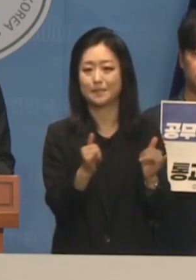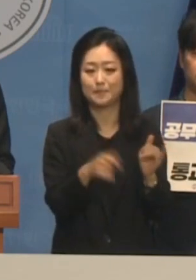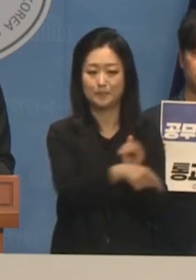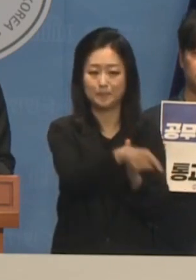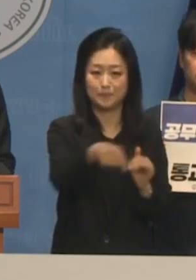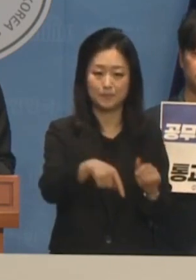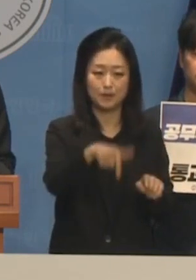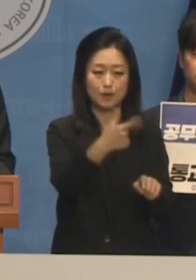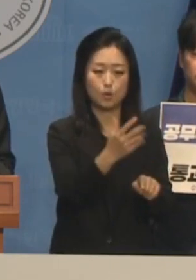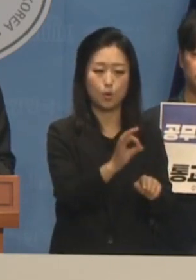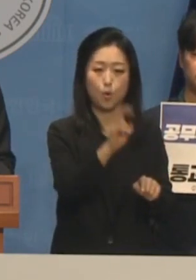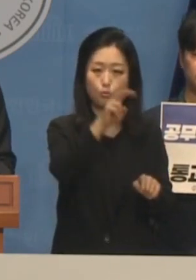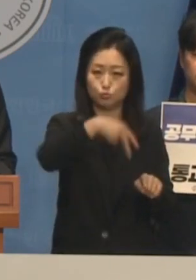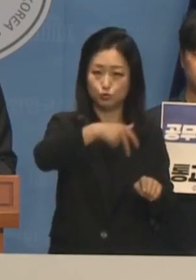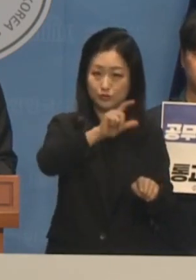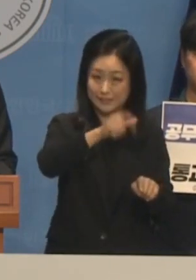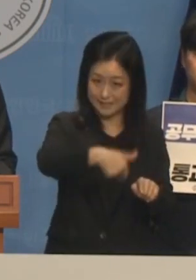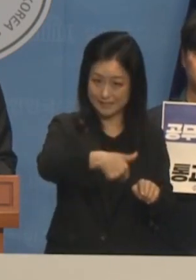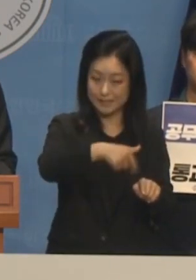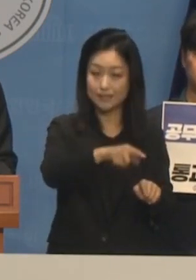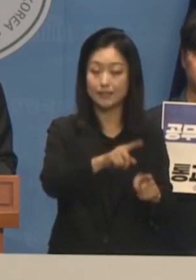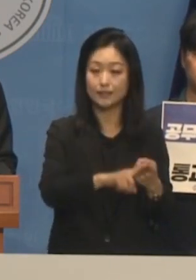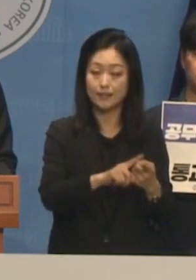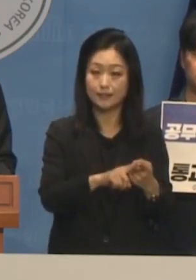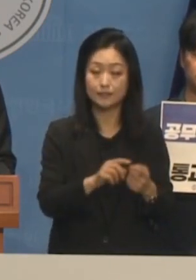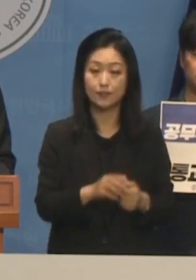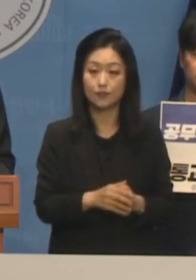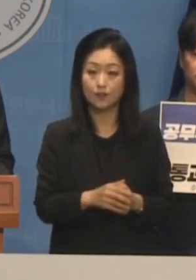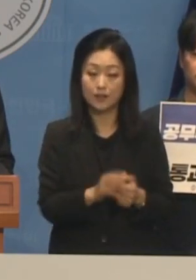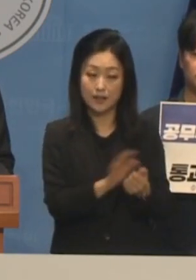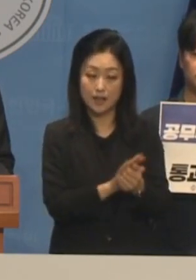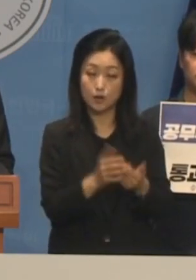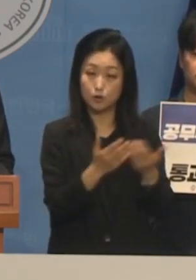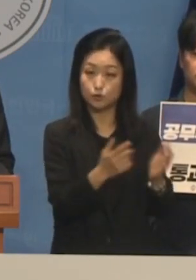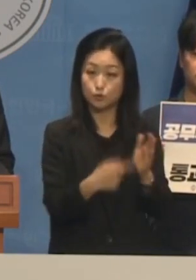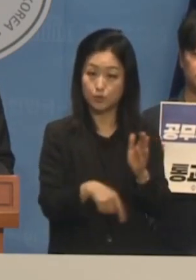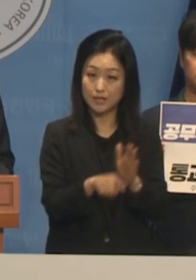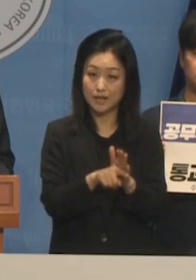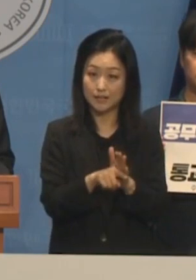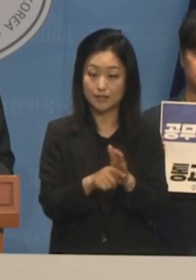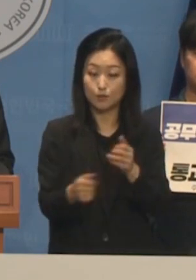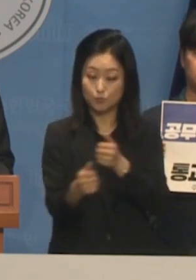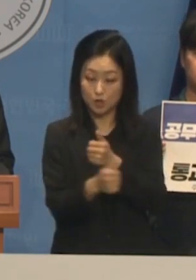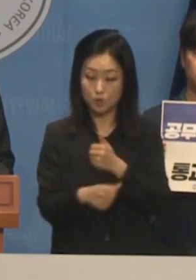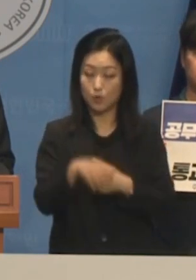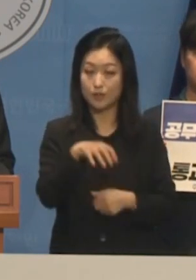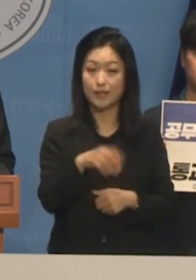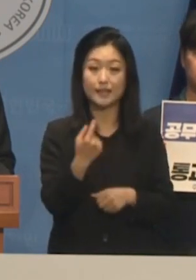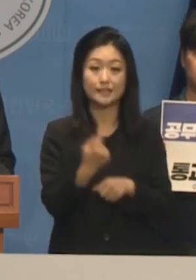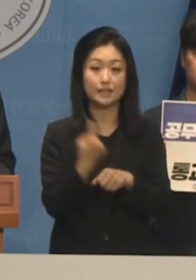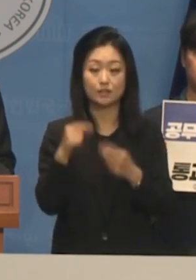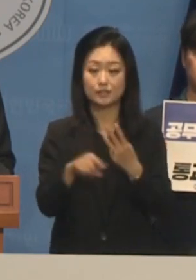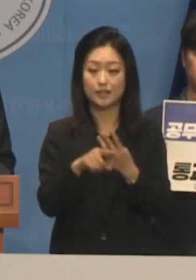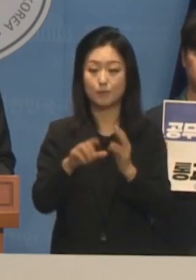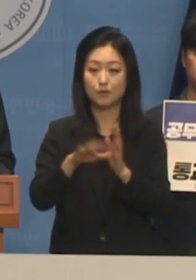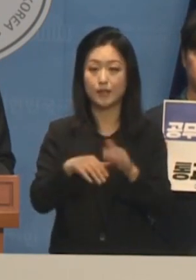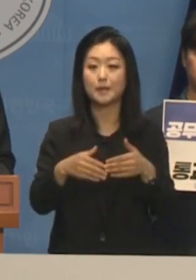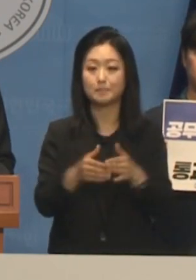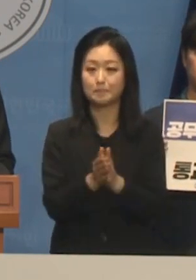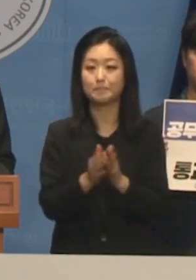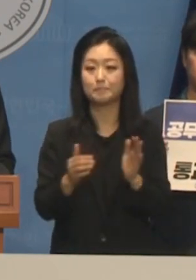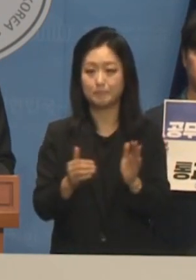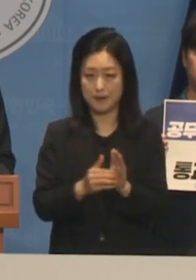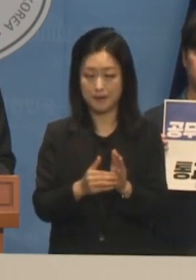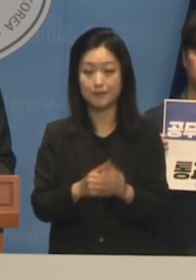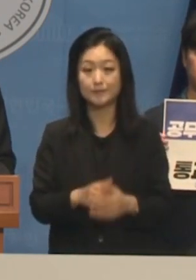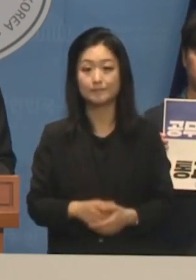개선 방안을 논의하던 유일한 기구인 공무직위원회마저 작년 3월부로 운영이